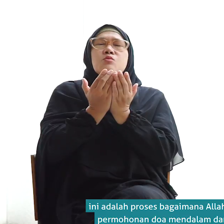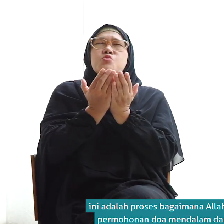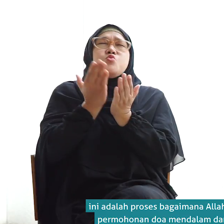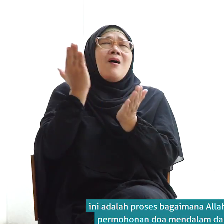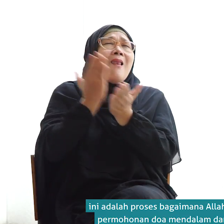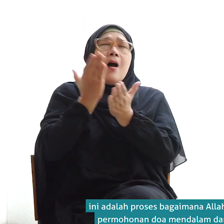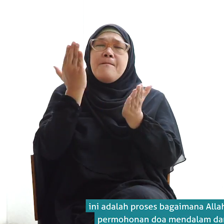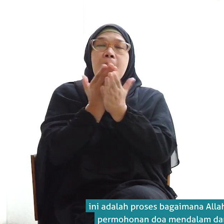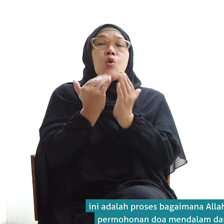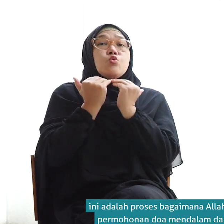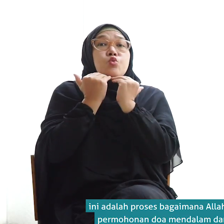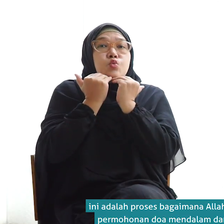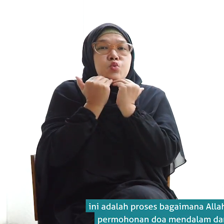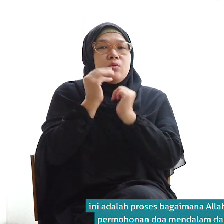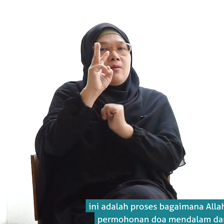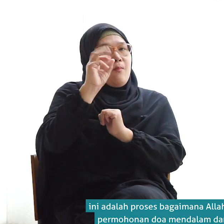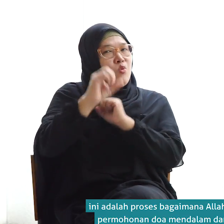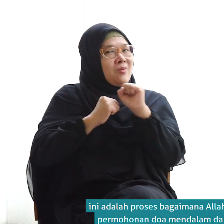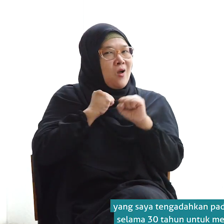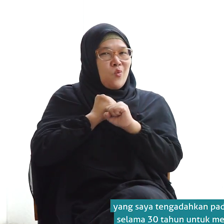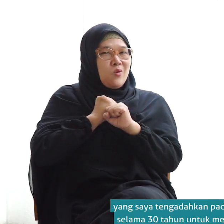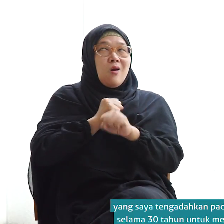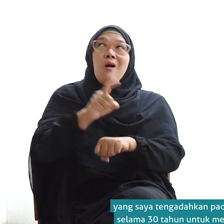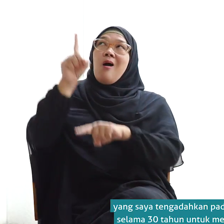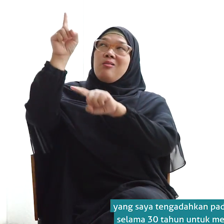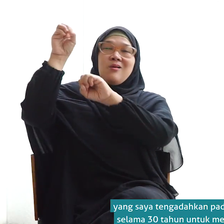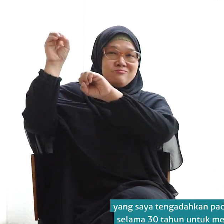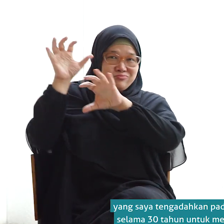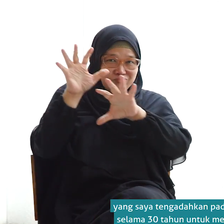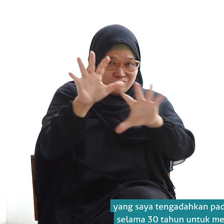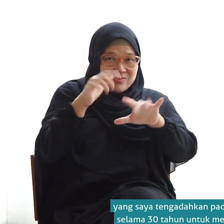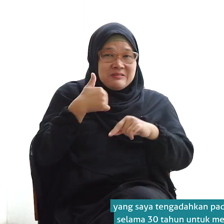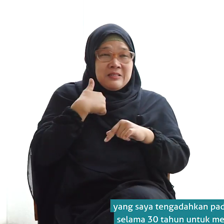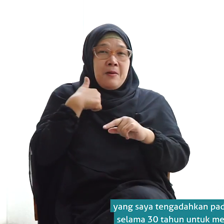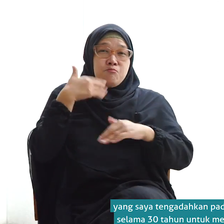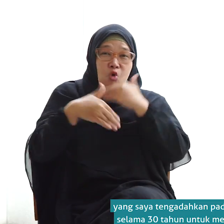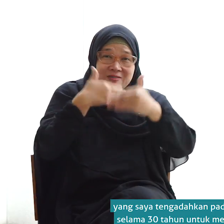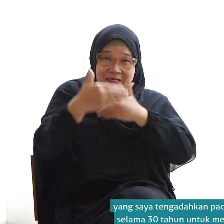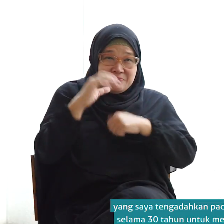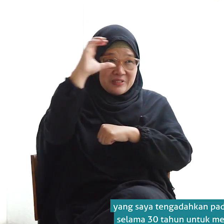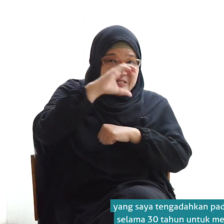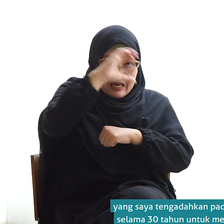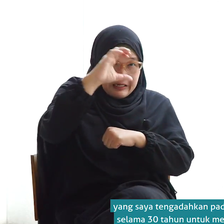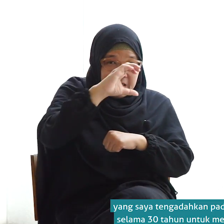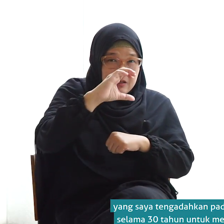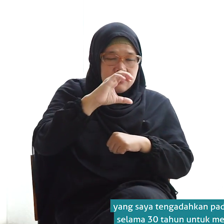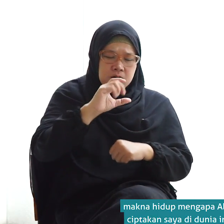menjawab permohonan doa mendalam dan panjang yang saya tengadahkan padanya selama 30 tahun untuk